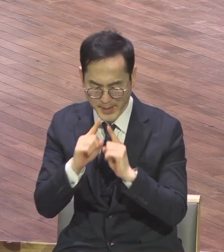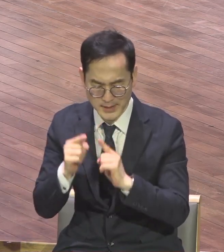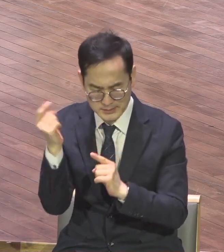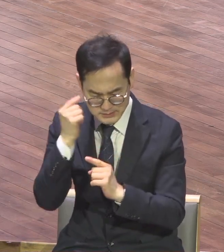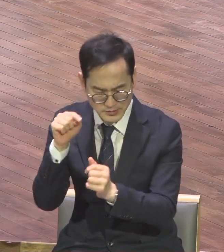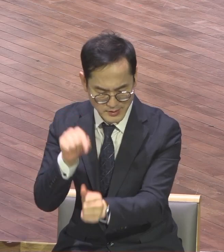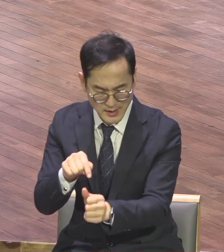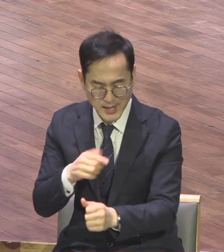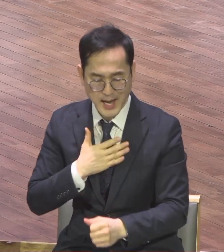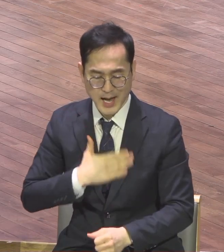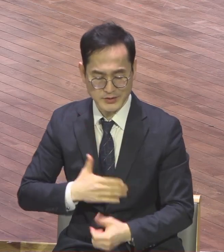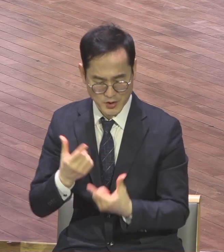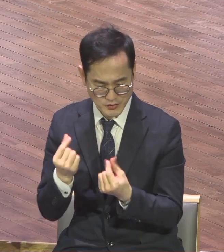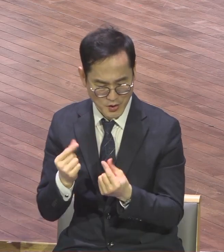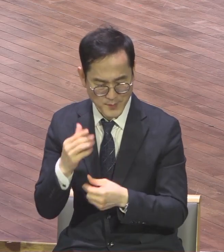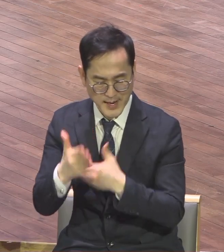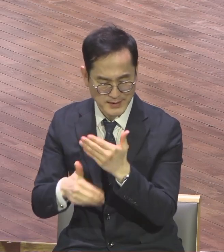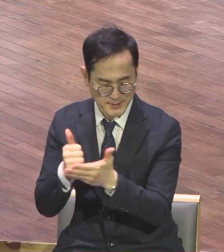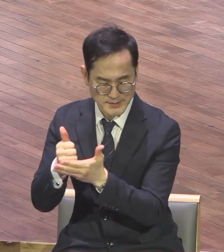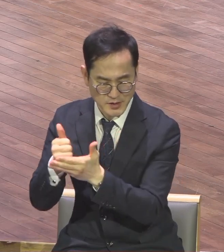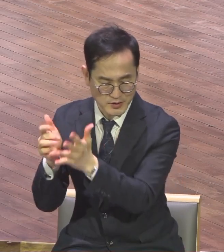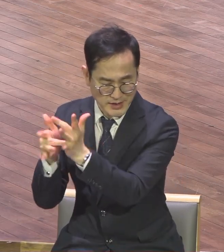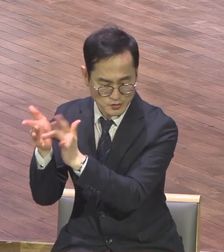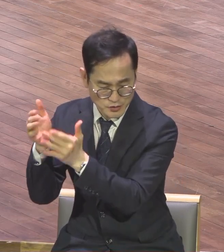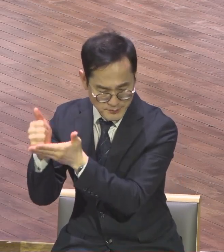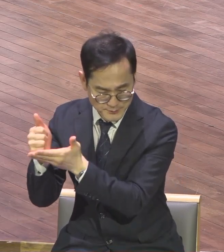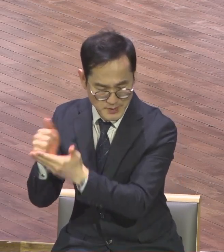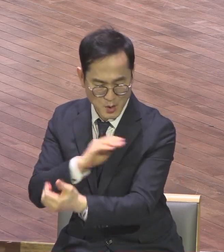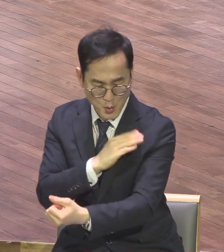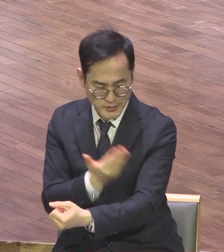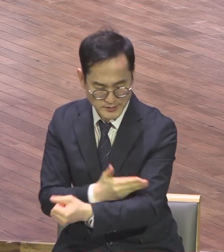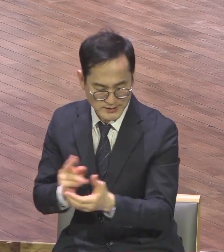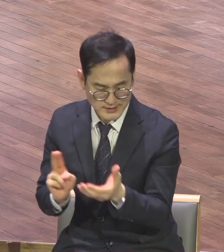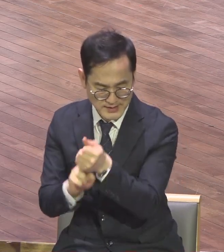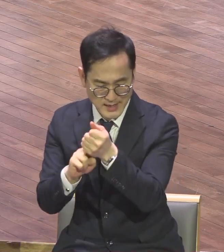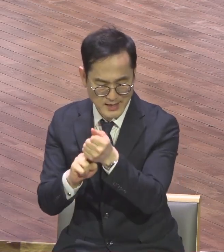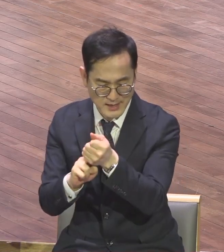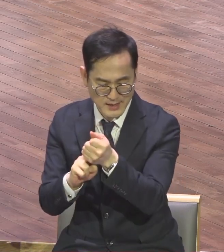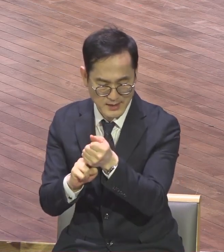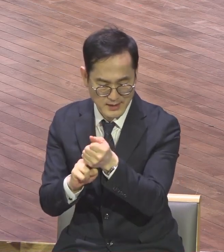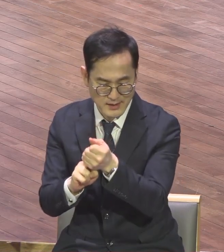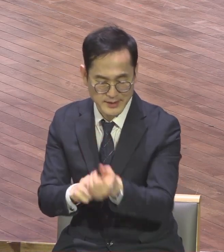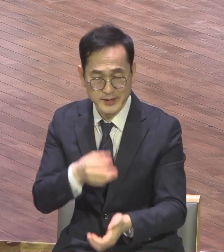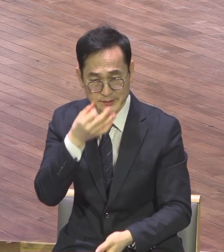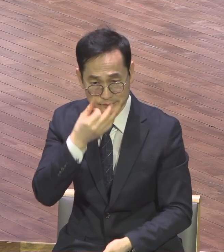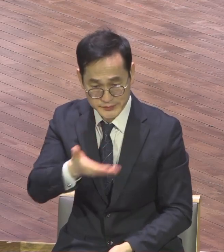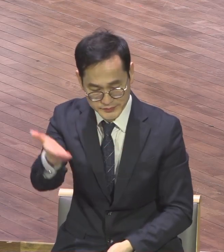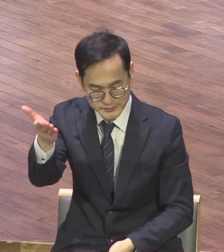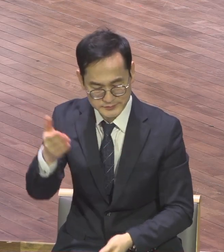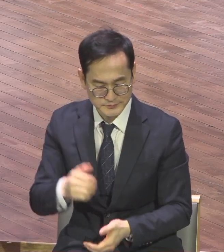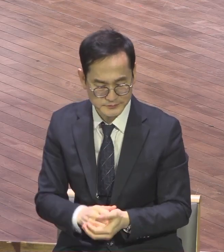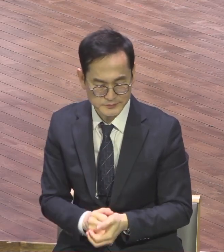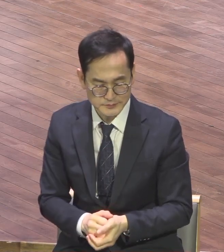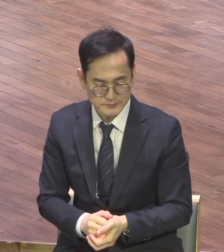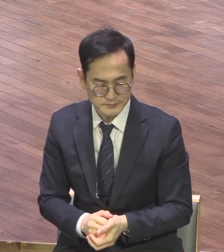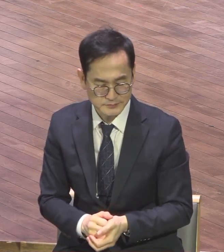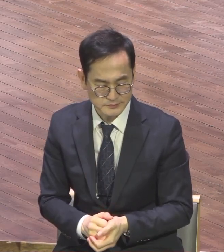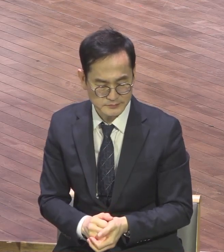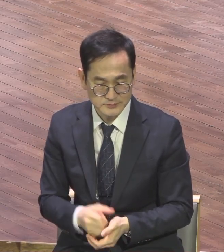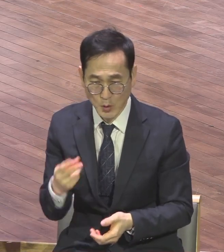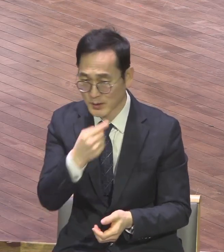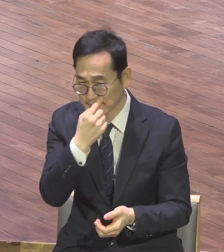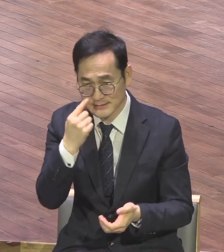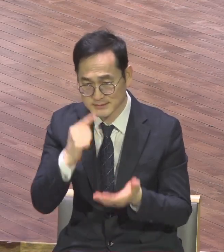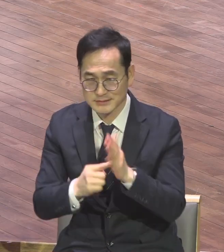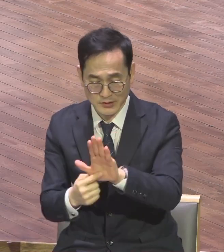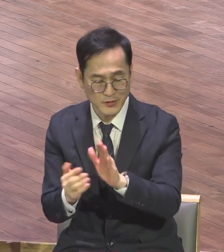너희도 아는 바와 같이 하나님께서 나사렛 예수로 큰 권능과 기사와 표적을 너희 가운데서 베푸사 너희 앞에서 그를